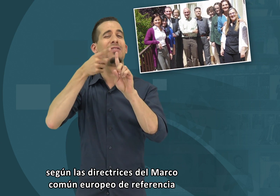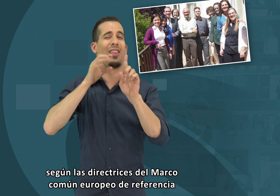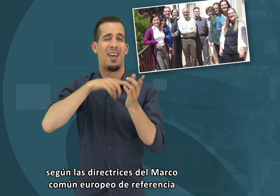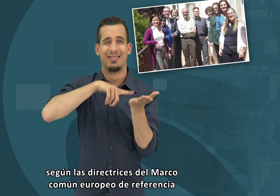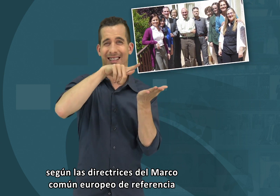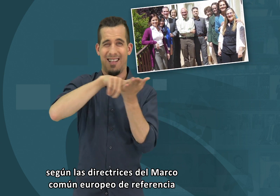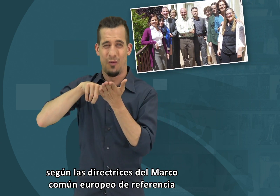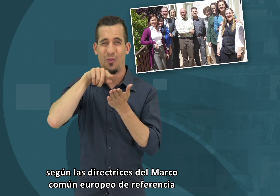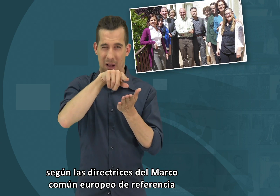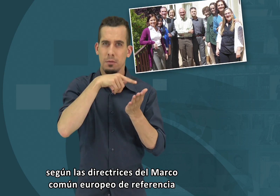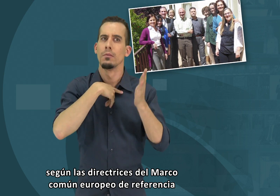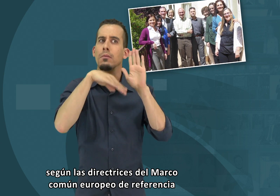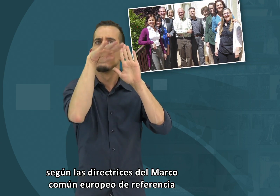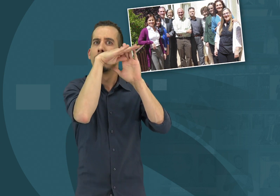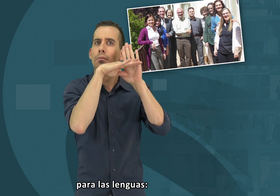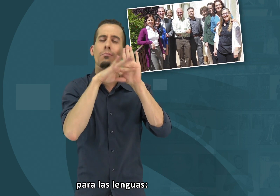Lenguas,